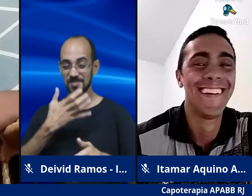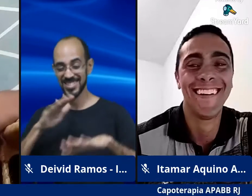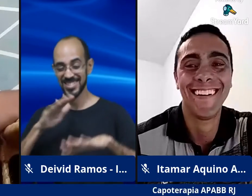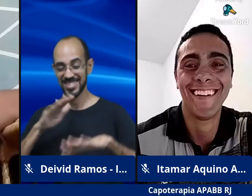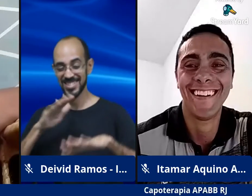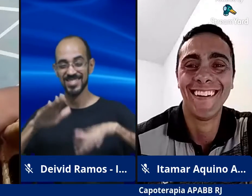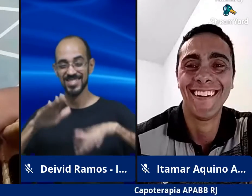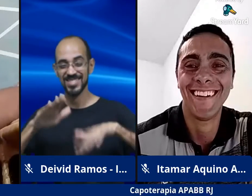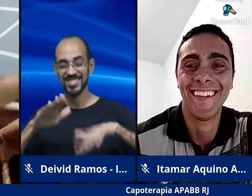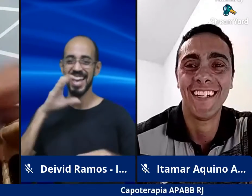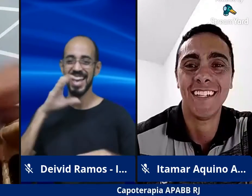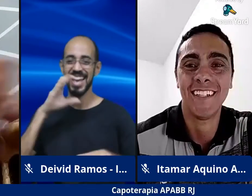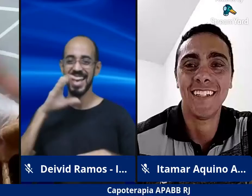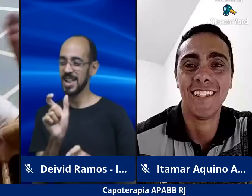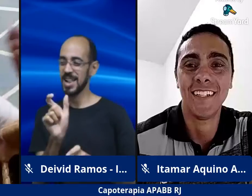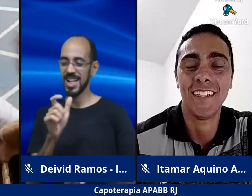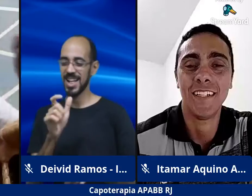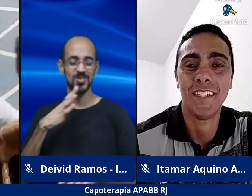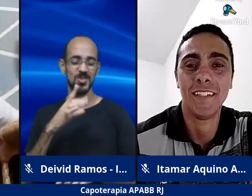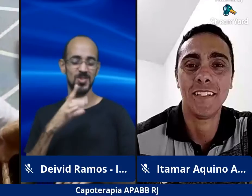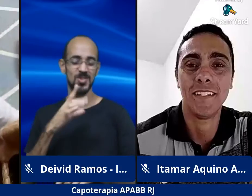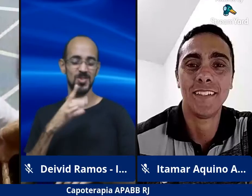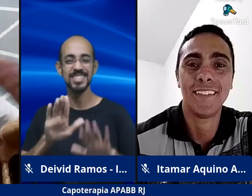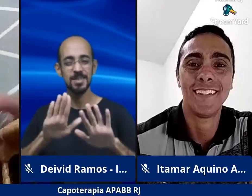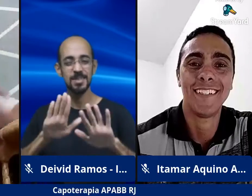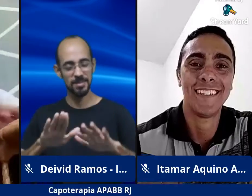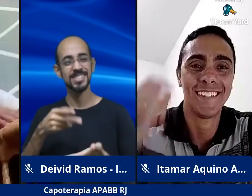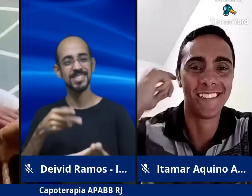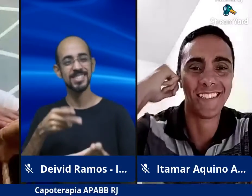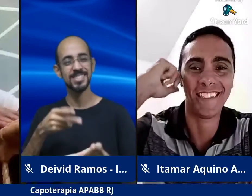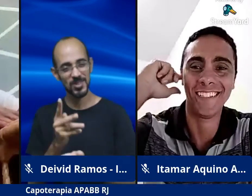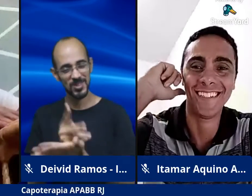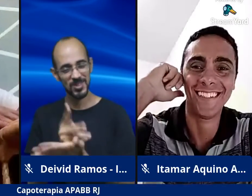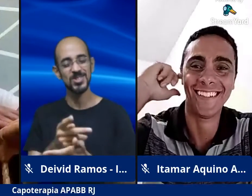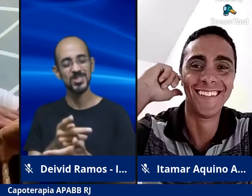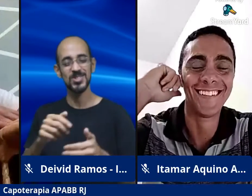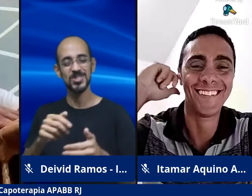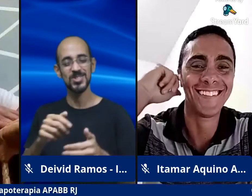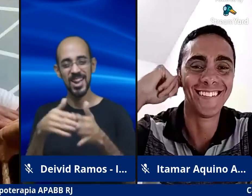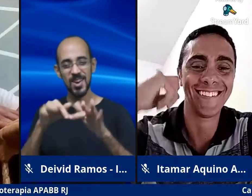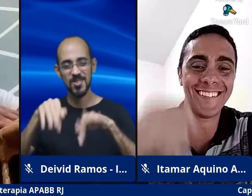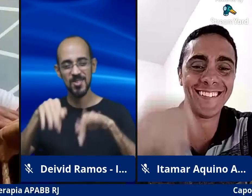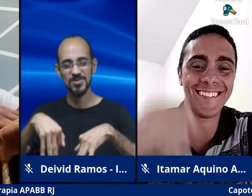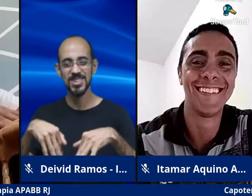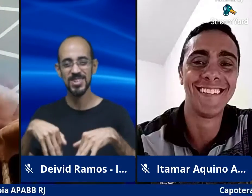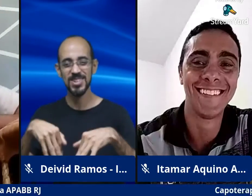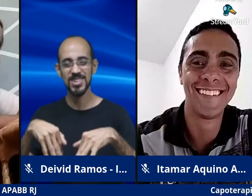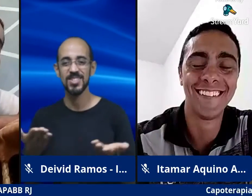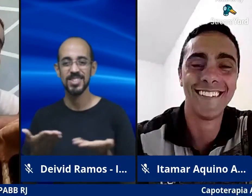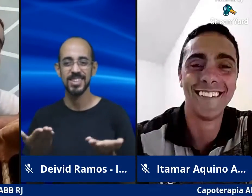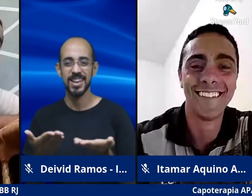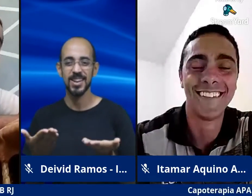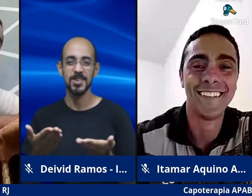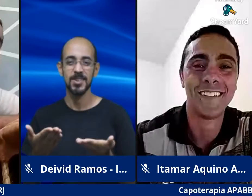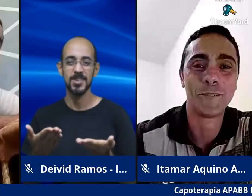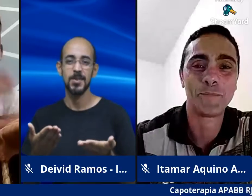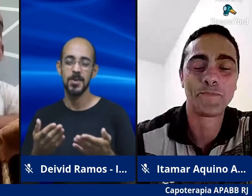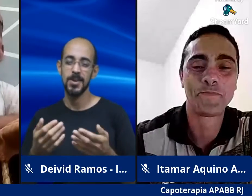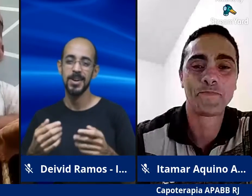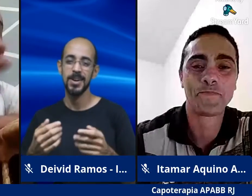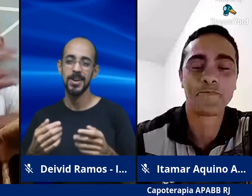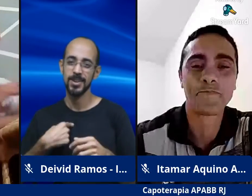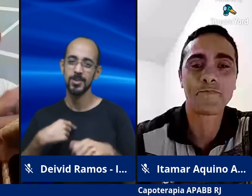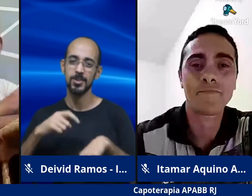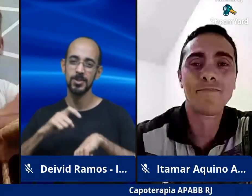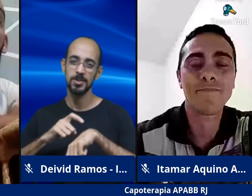palavras diferentes, mas ele é fiel comigo aqui até o final. E agora chegou o momento, né, de eu me despedir, de